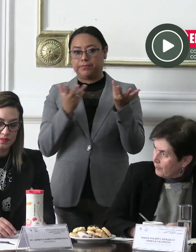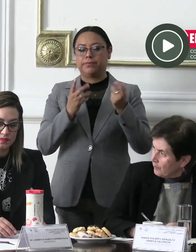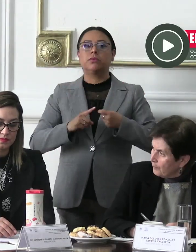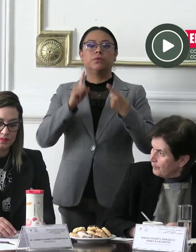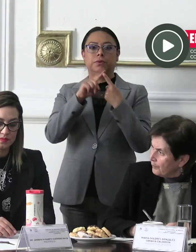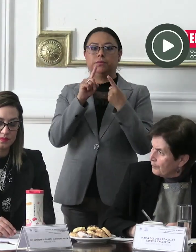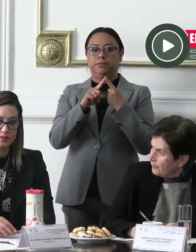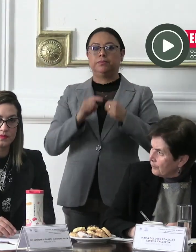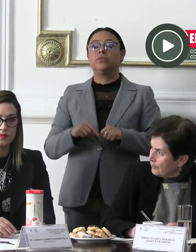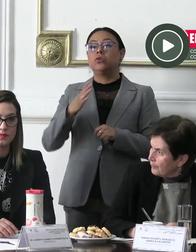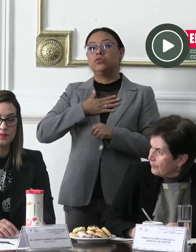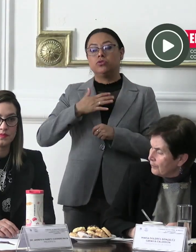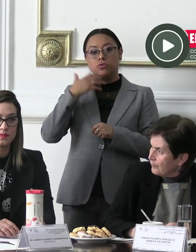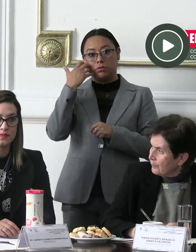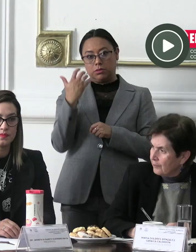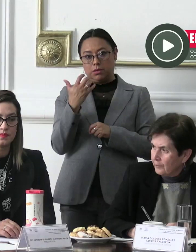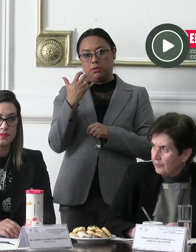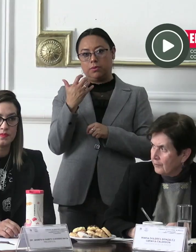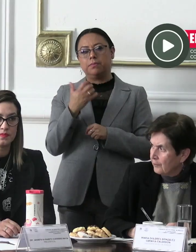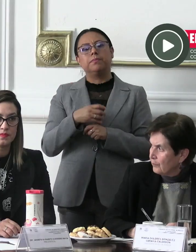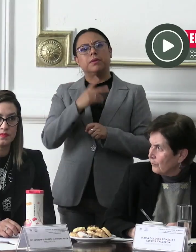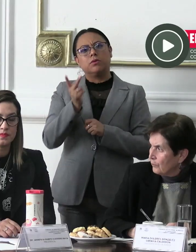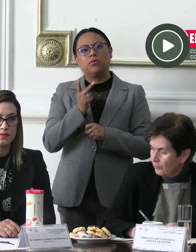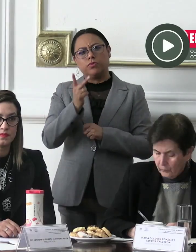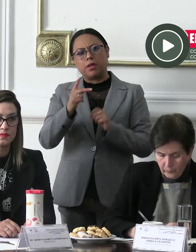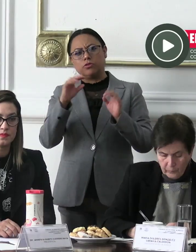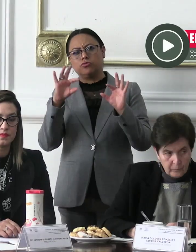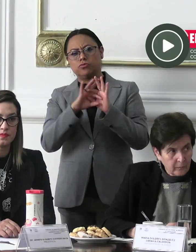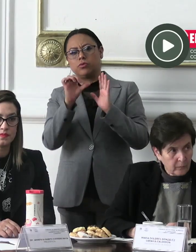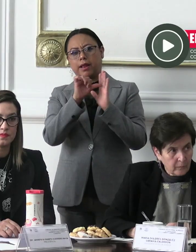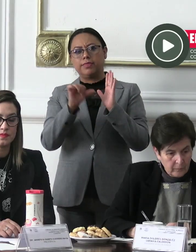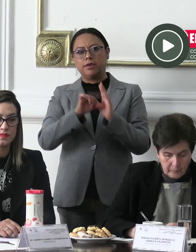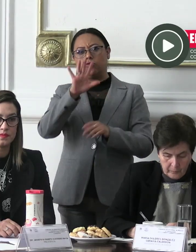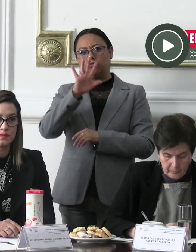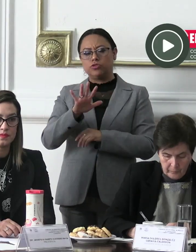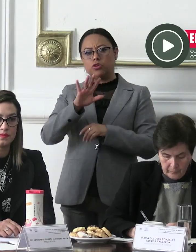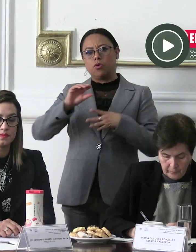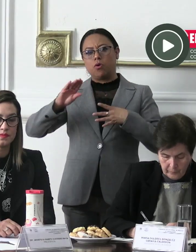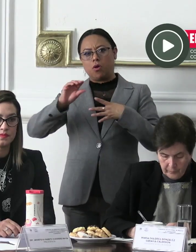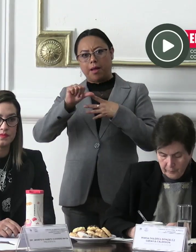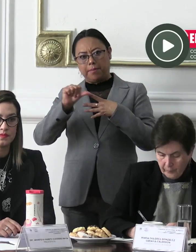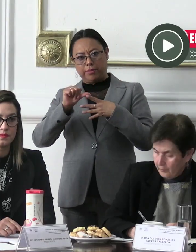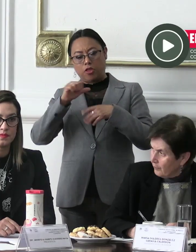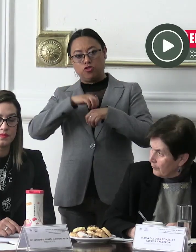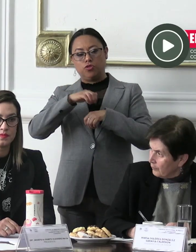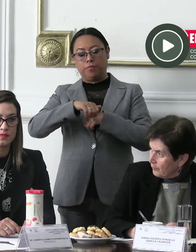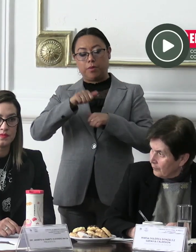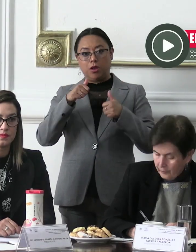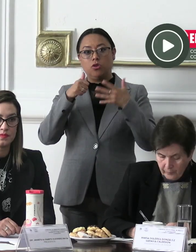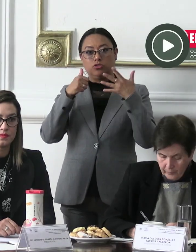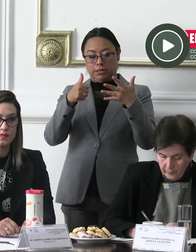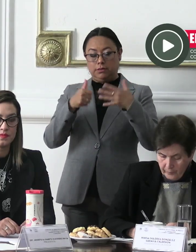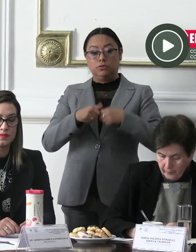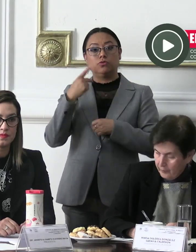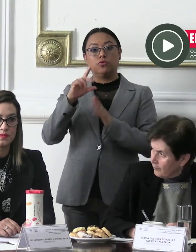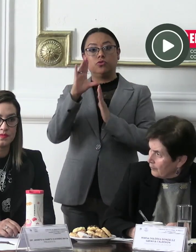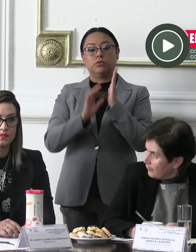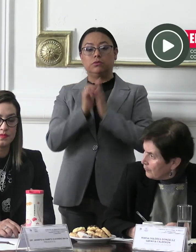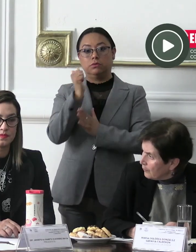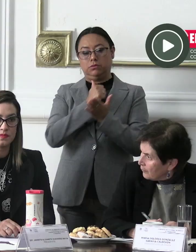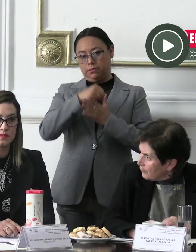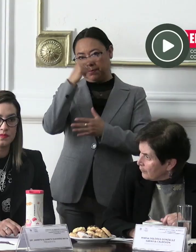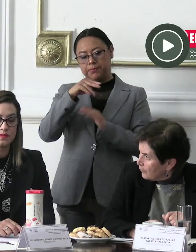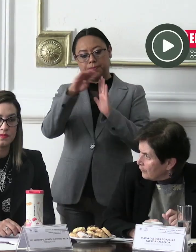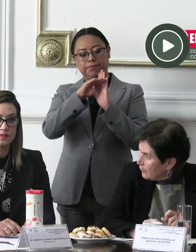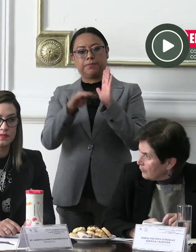primer lugar, quiero hacer referencia al artículo 5, apartado A, numeral 6, de la Constitución local, que establece